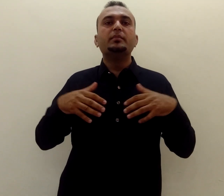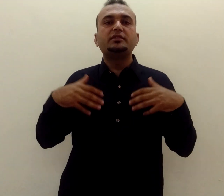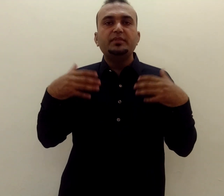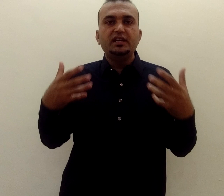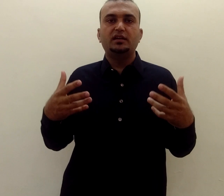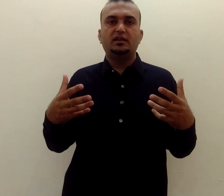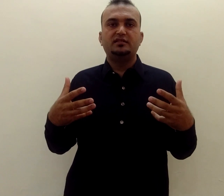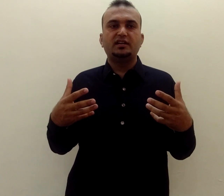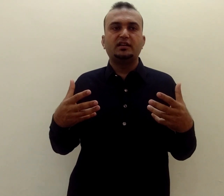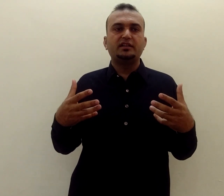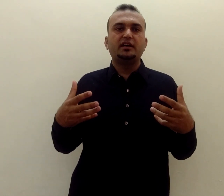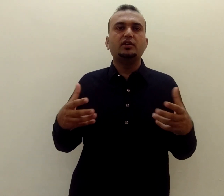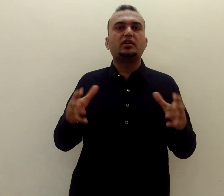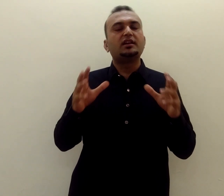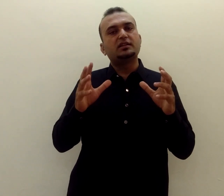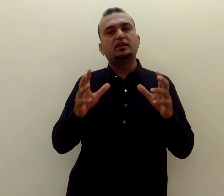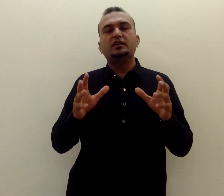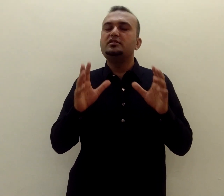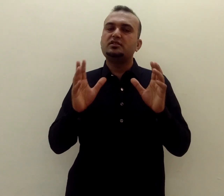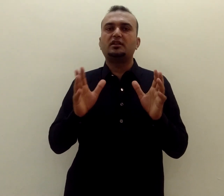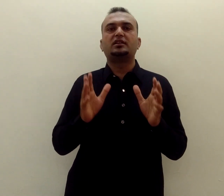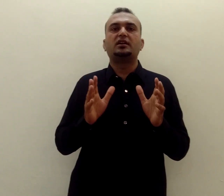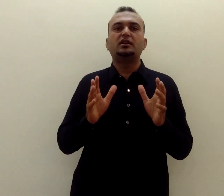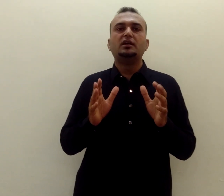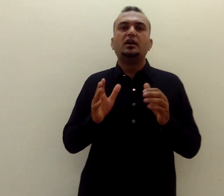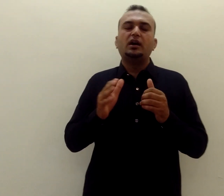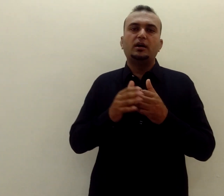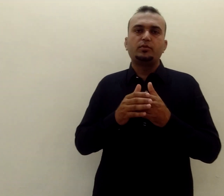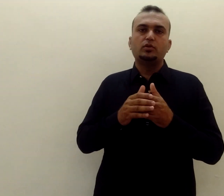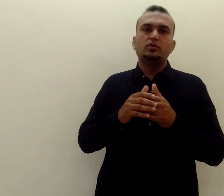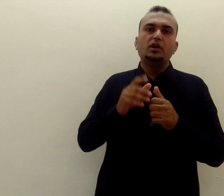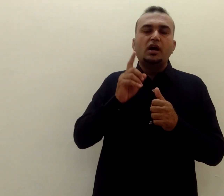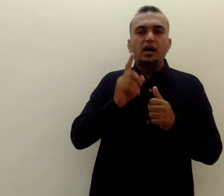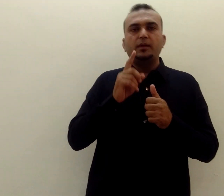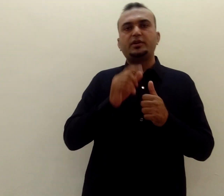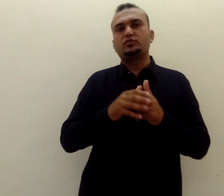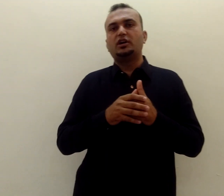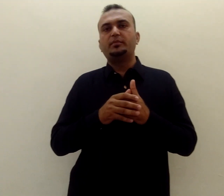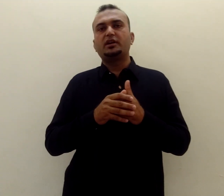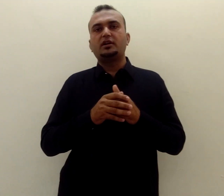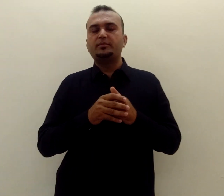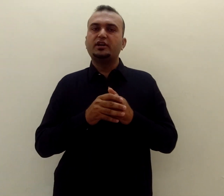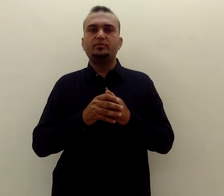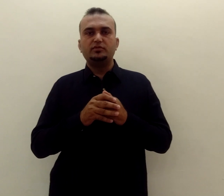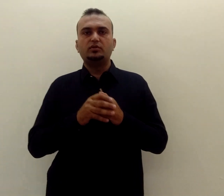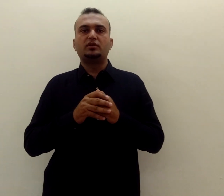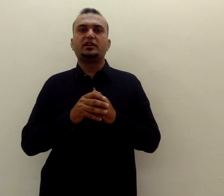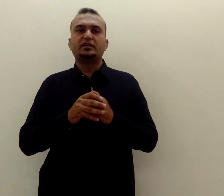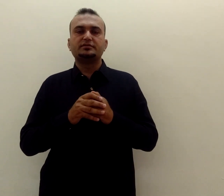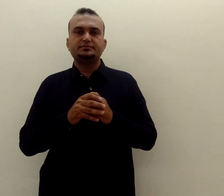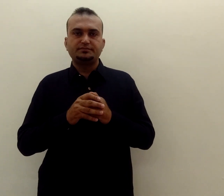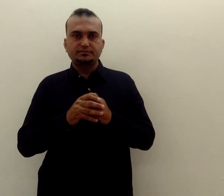हिम्मत भी ज़्यादा आ जाएगी और अल्लाह ताला इंशाअल्लाह ताला आपको आपके उस काम में कामयाब जरूर करेगा।